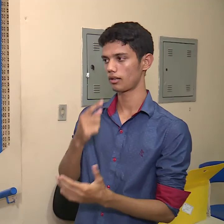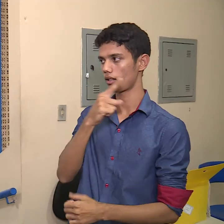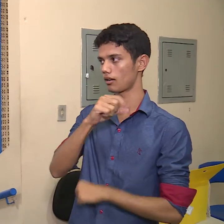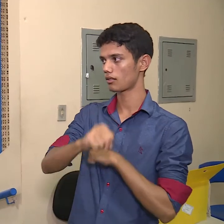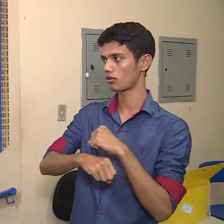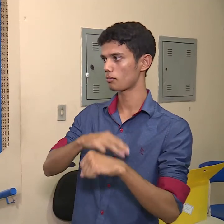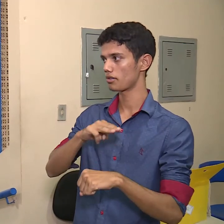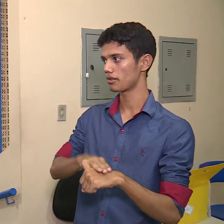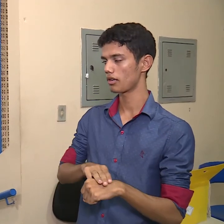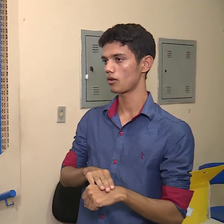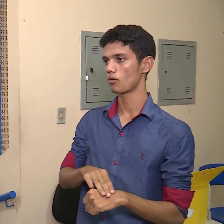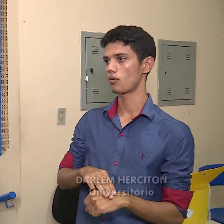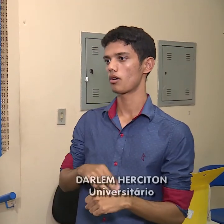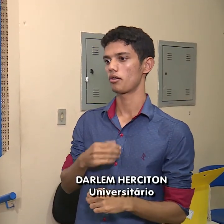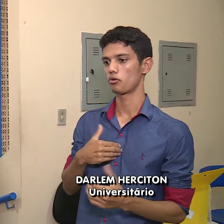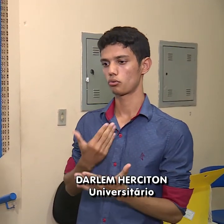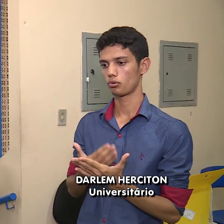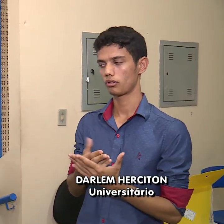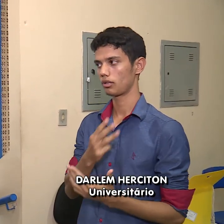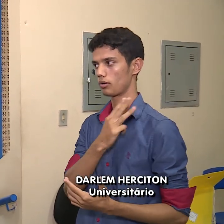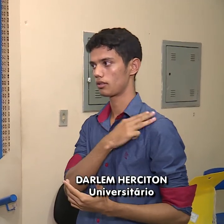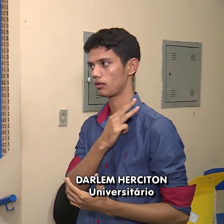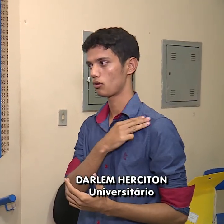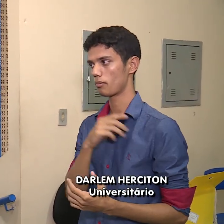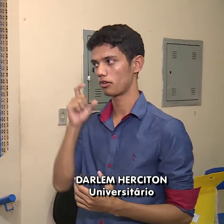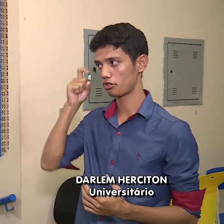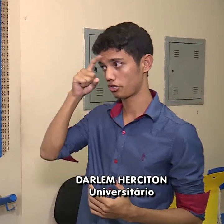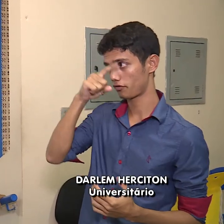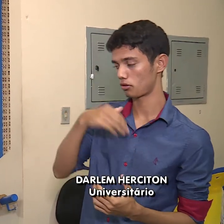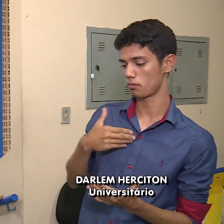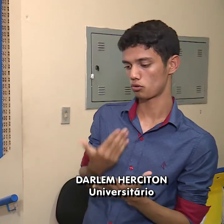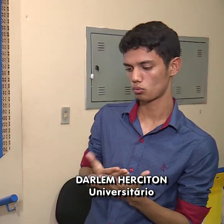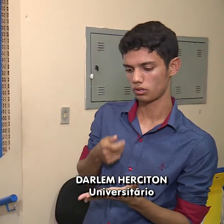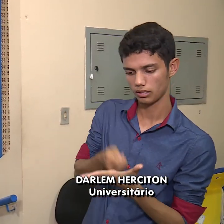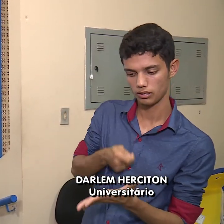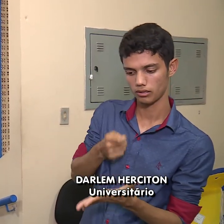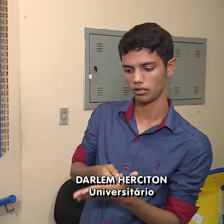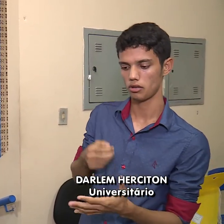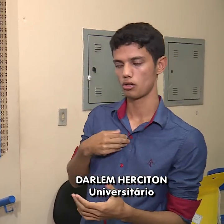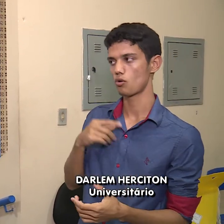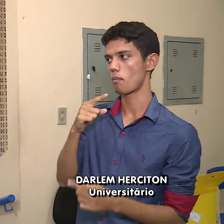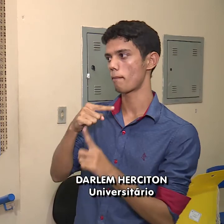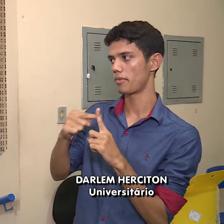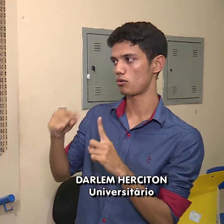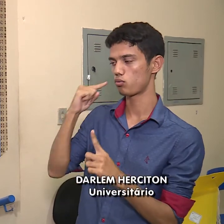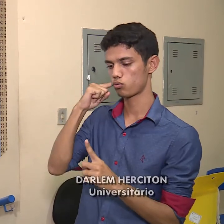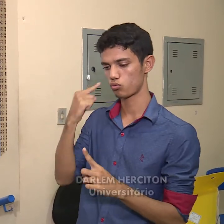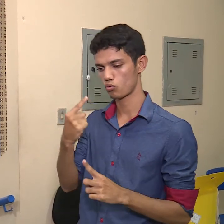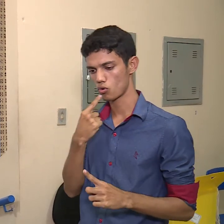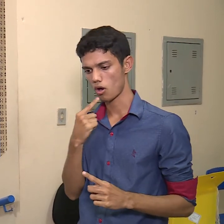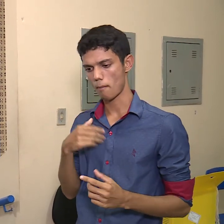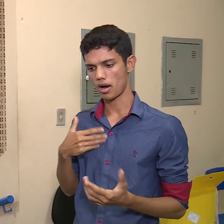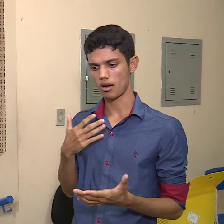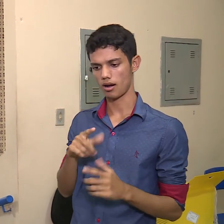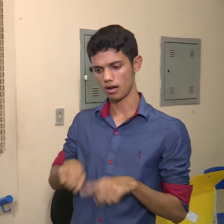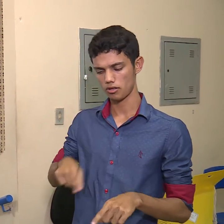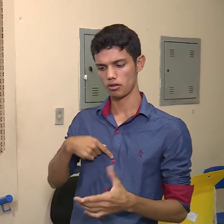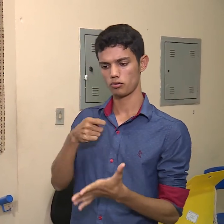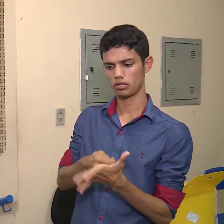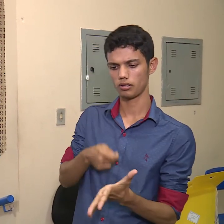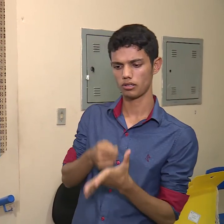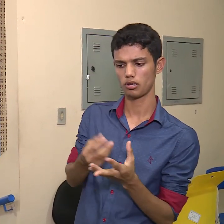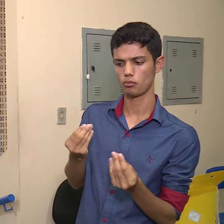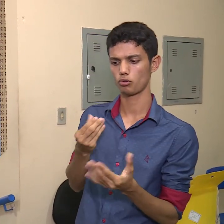passado, eu estudei em São Miguel do Guamá. Eu estudei, foi um ensino médio difícil, eu tentei, né?